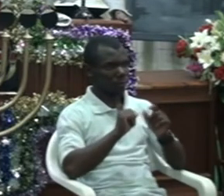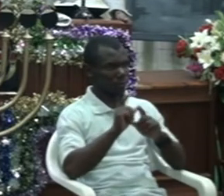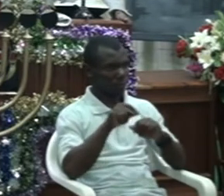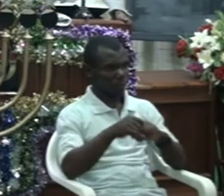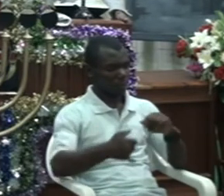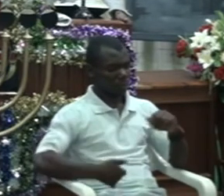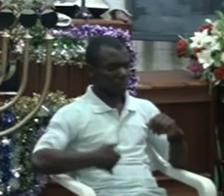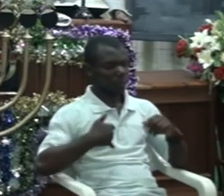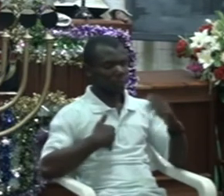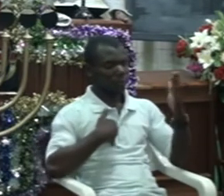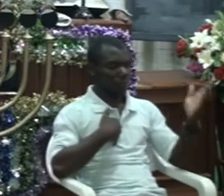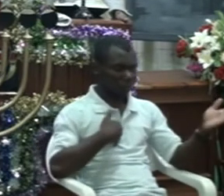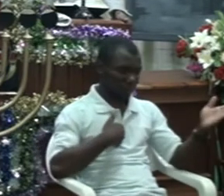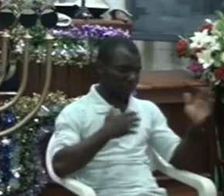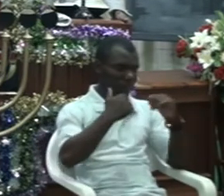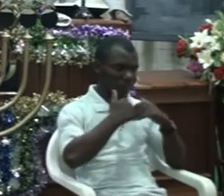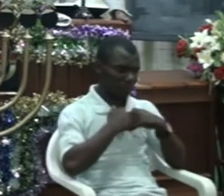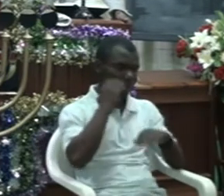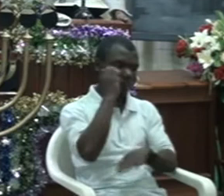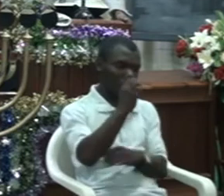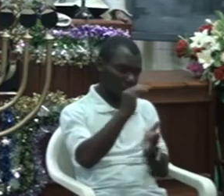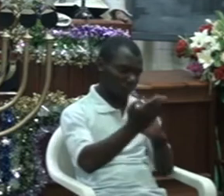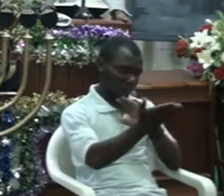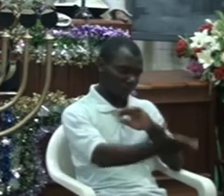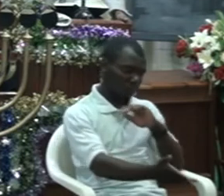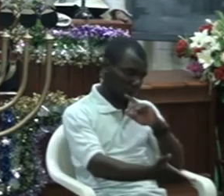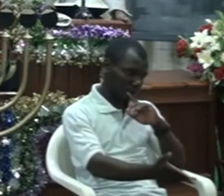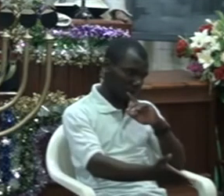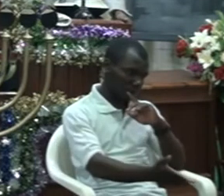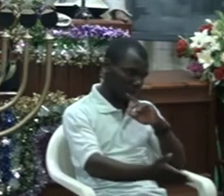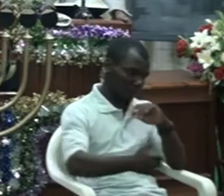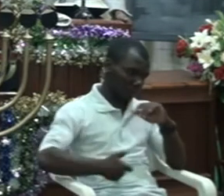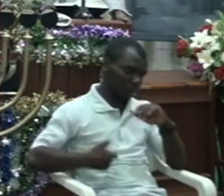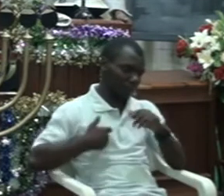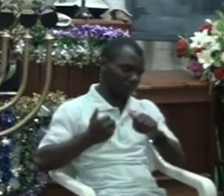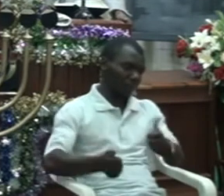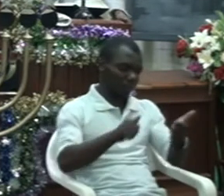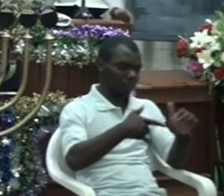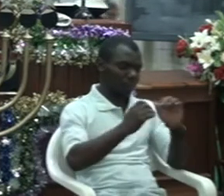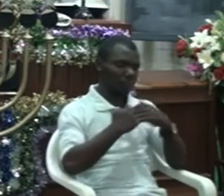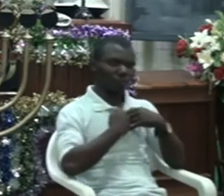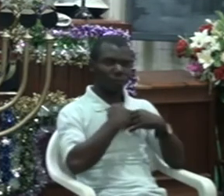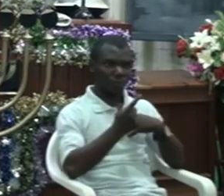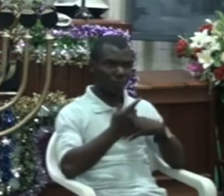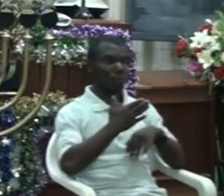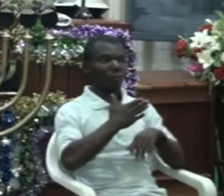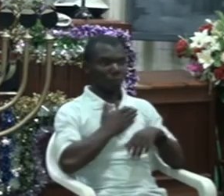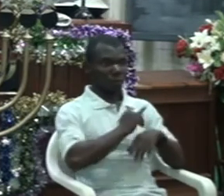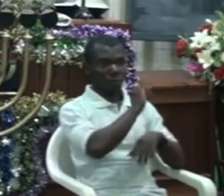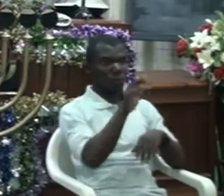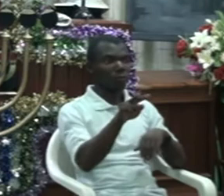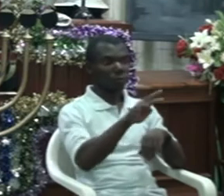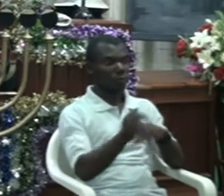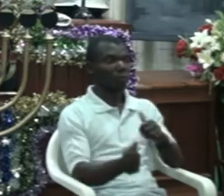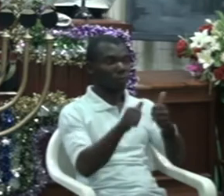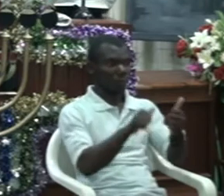Jean. Pourtant Jean, il avait prêché devant Jean-Baptiste, eux, Jean-Baptiste l'a dit, moi je vous baptise de